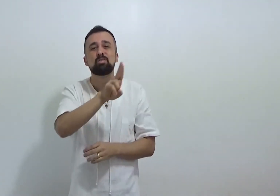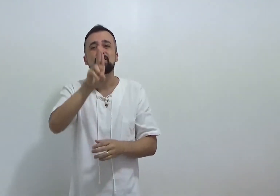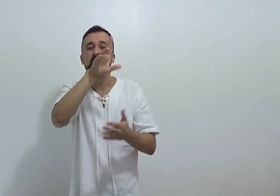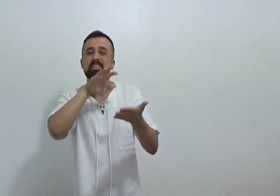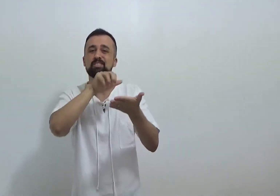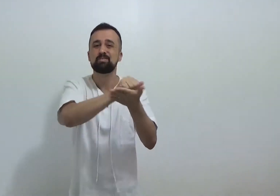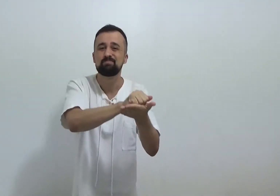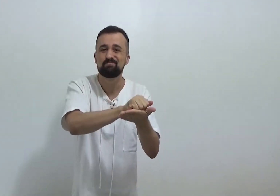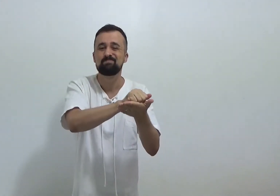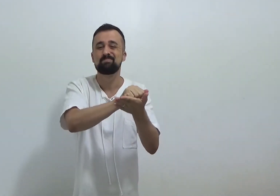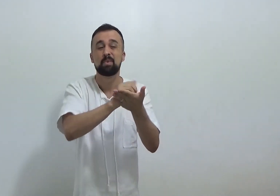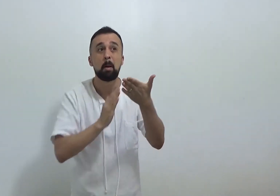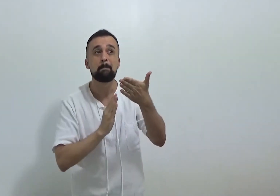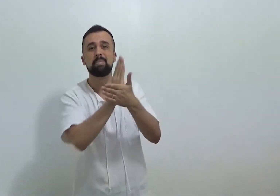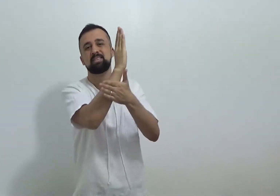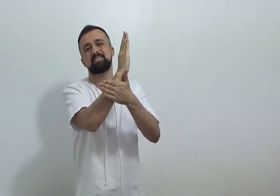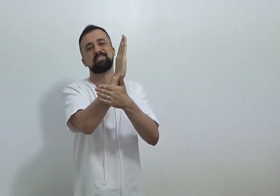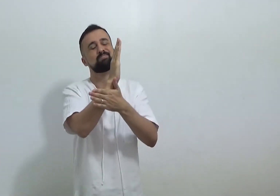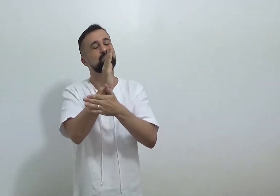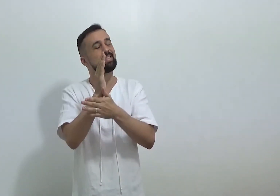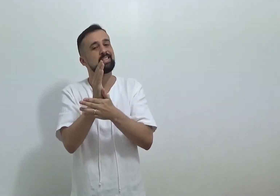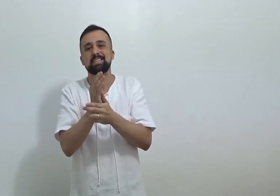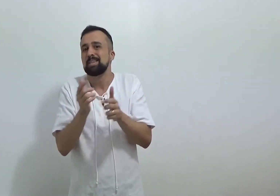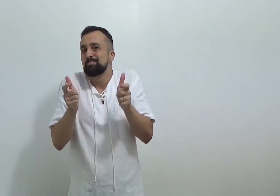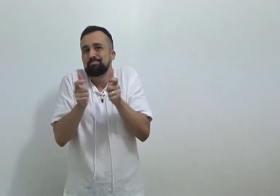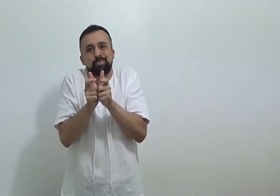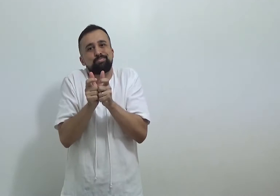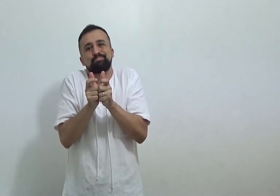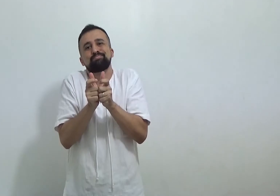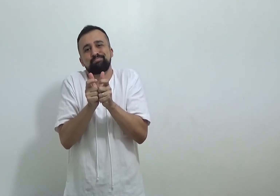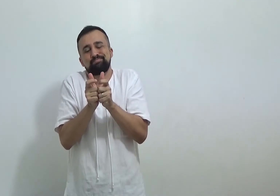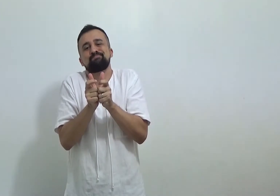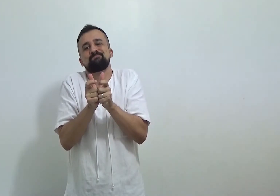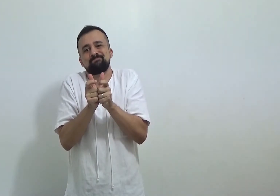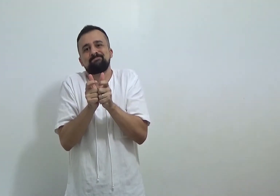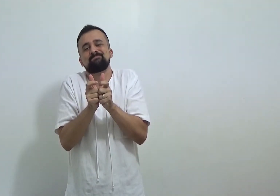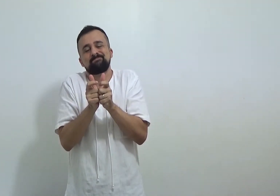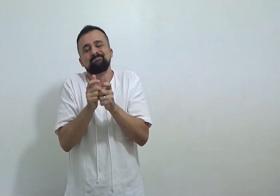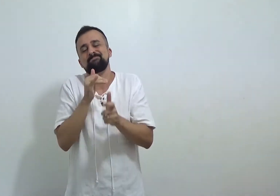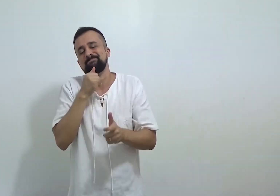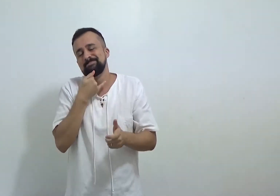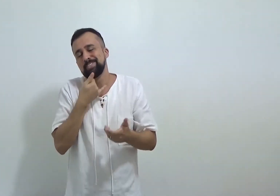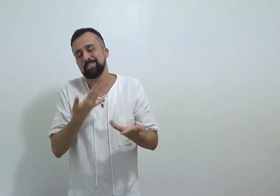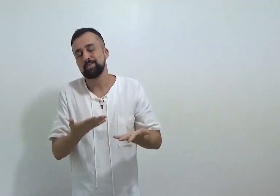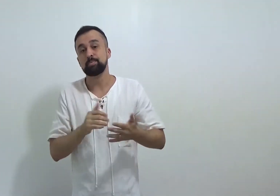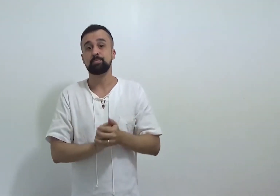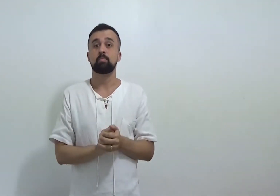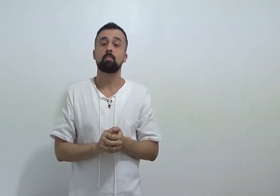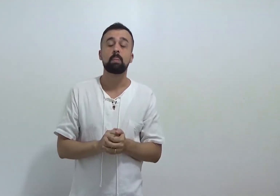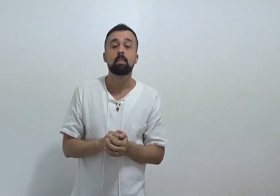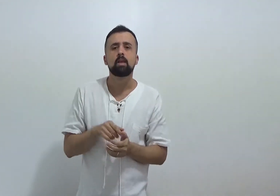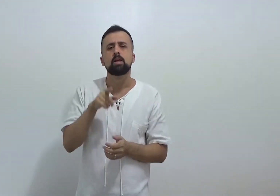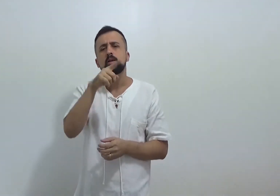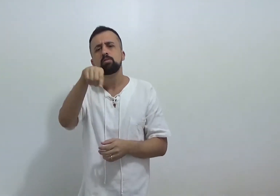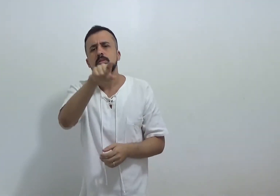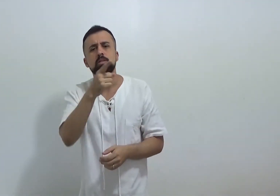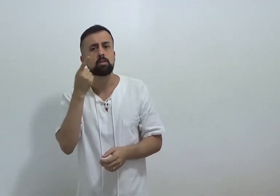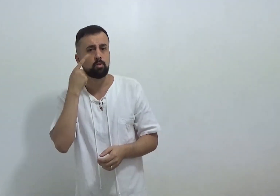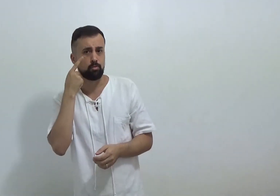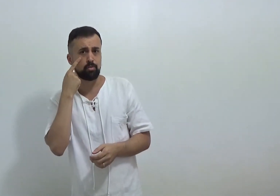principalmente porque poucos indígenas ingressam no ensino superior. Isso é triste.